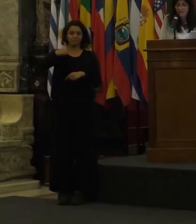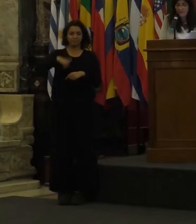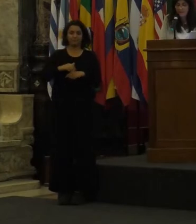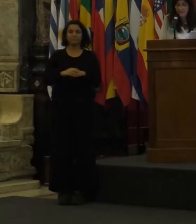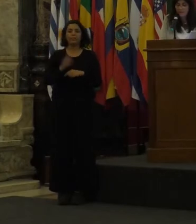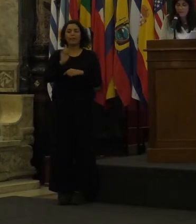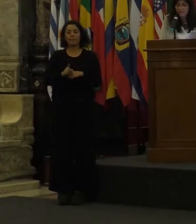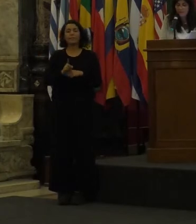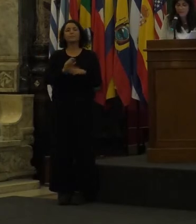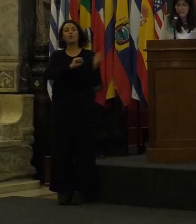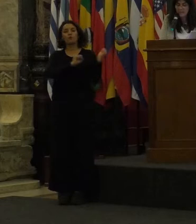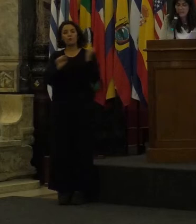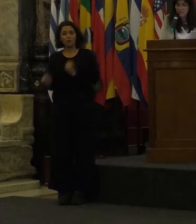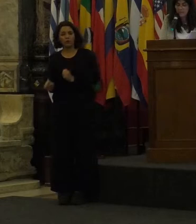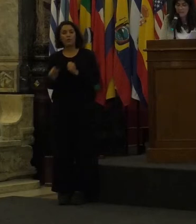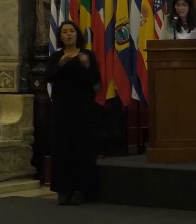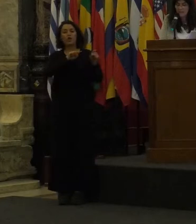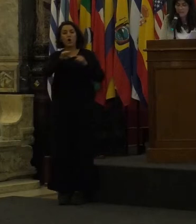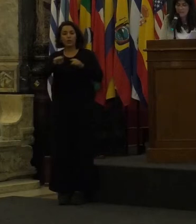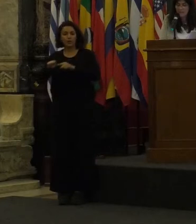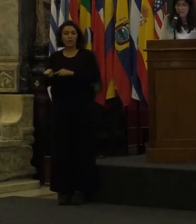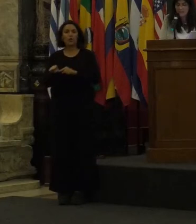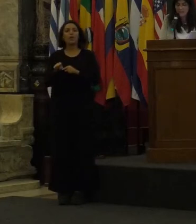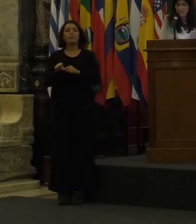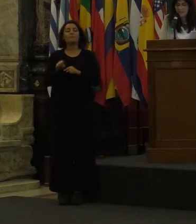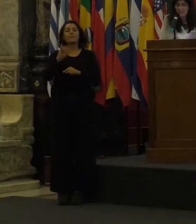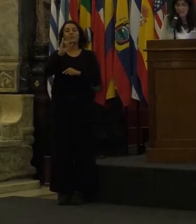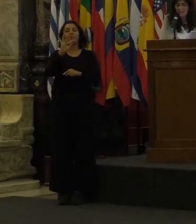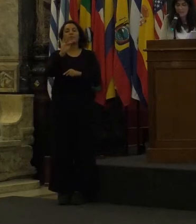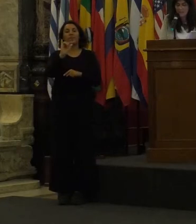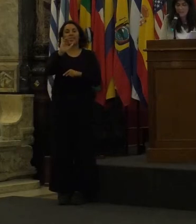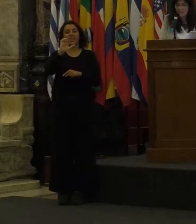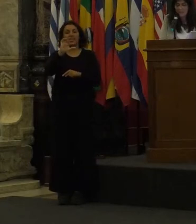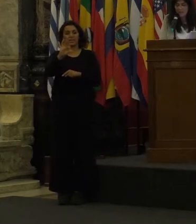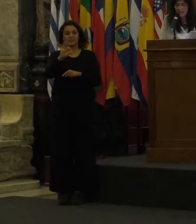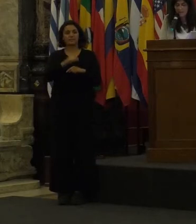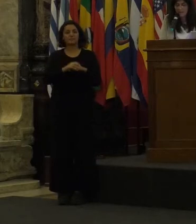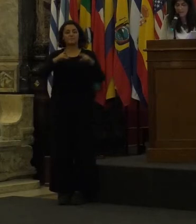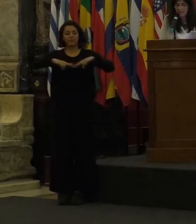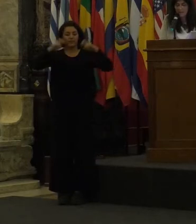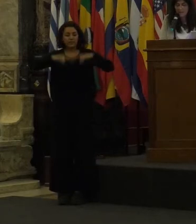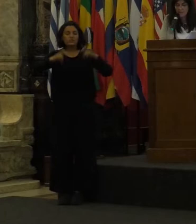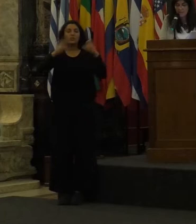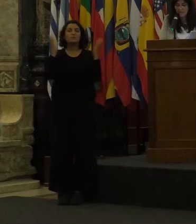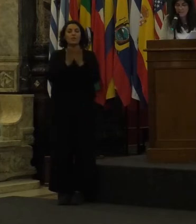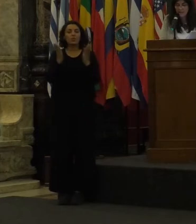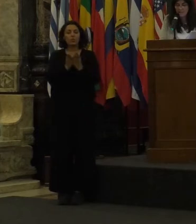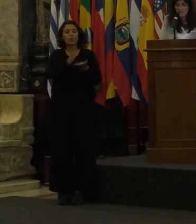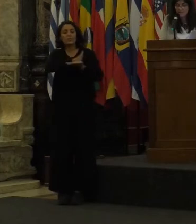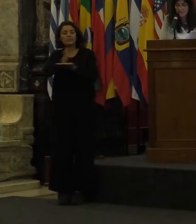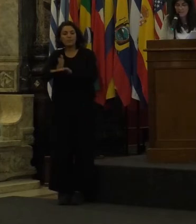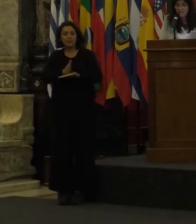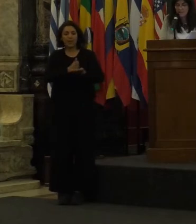la Red Interuniversitaria Internacional INFEIES. Estudios e investigaciones interdisciplinarias